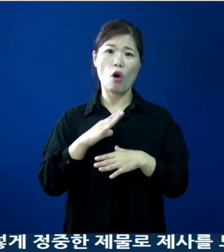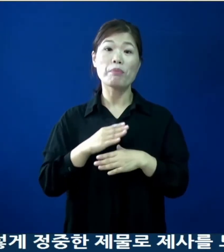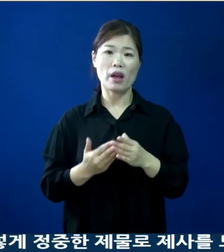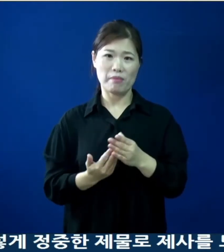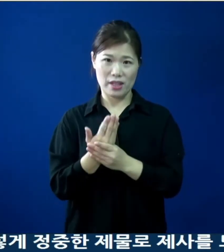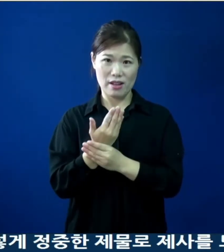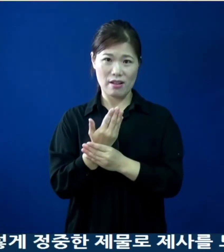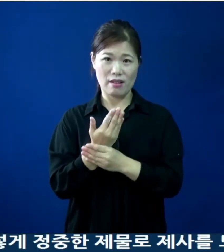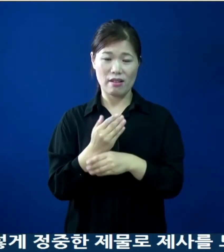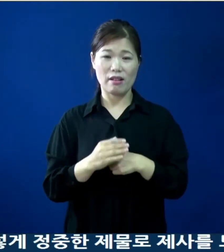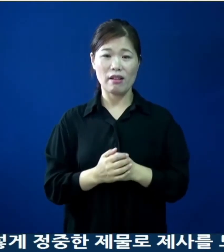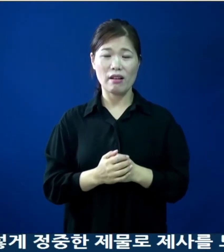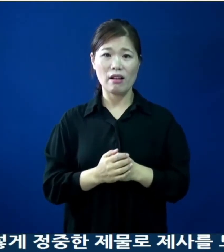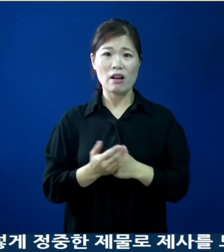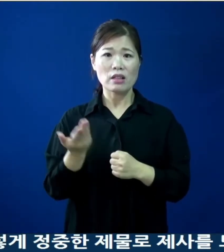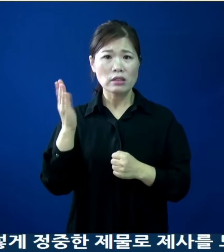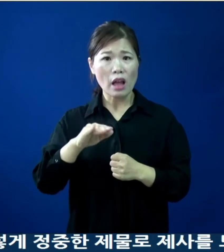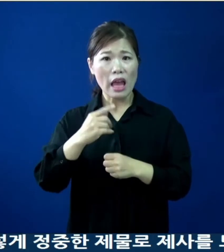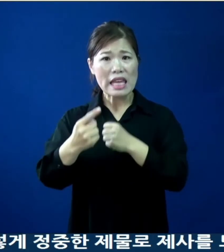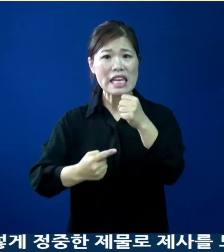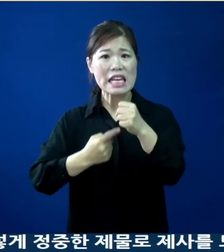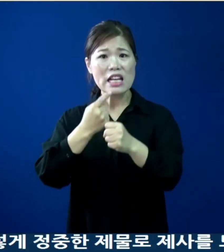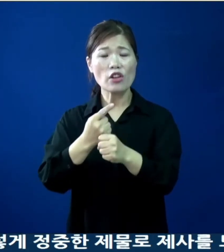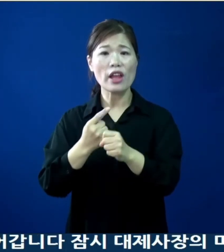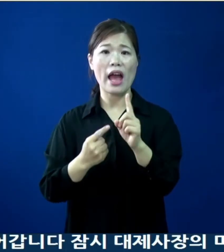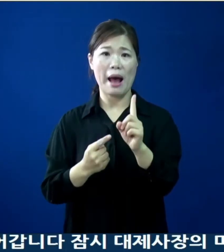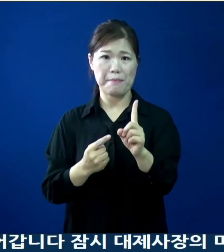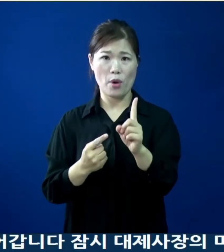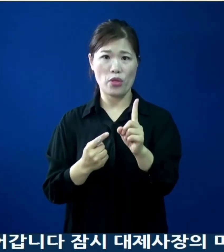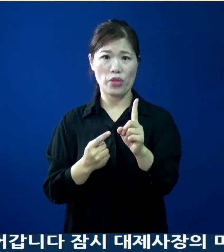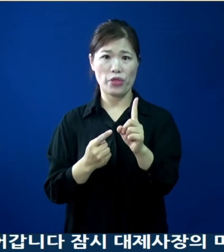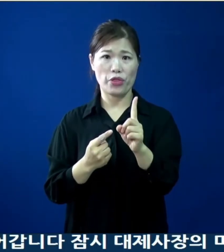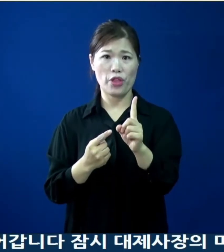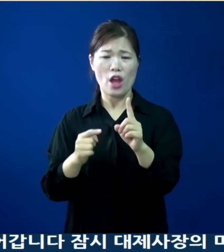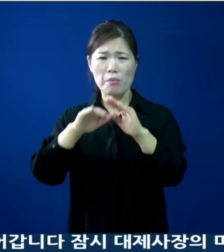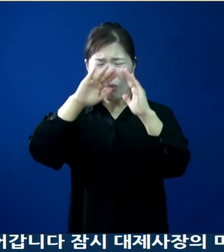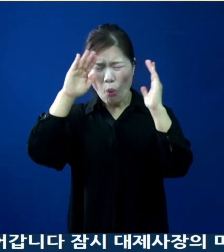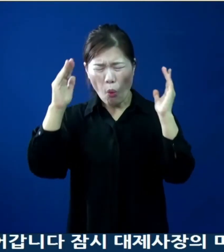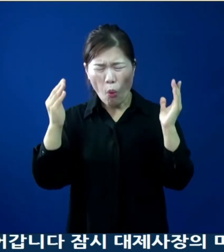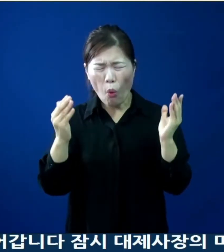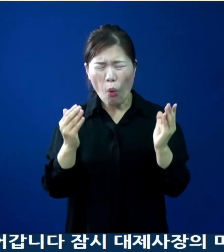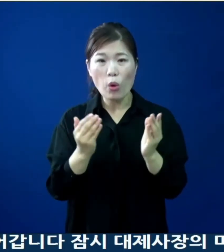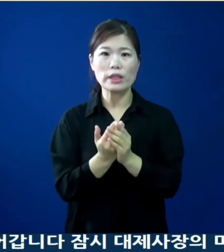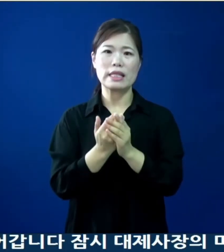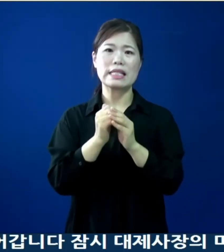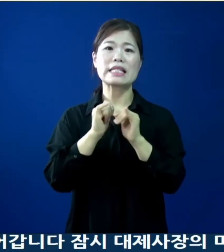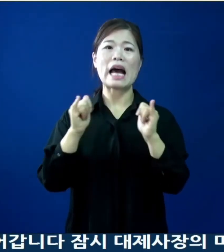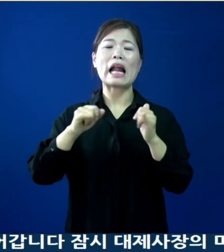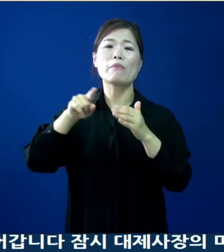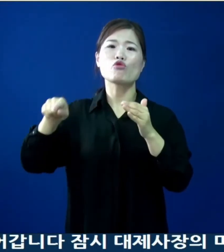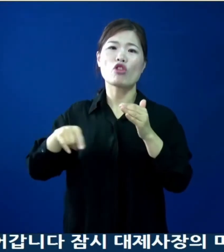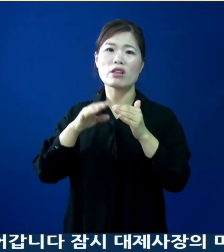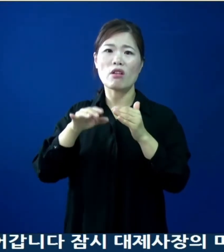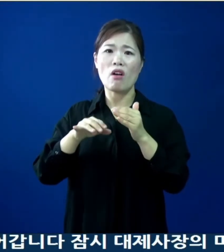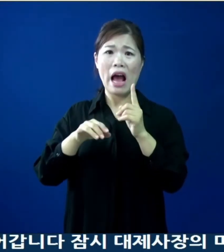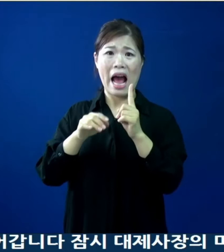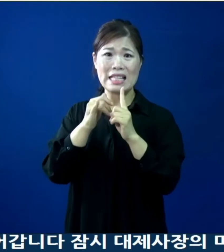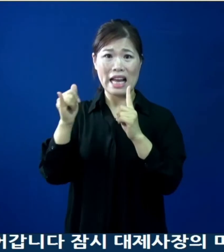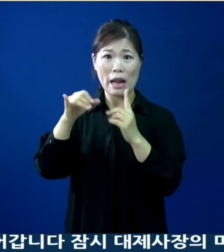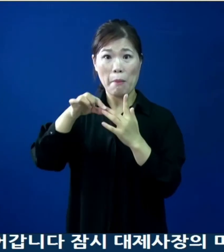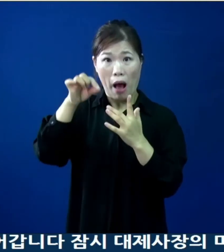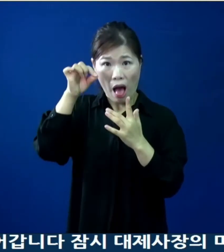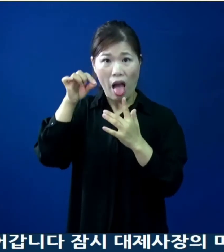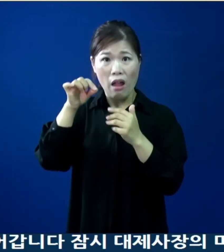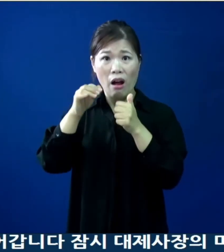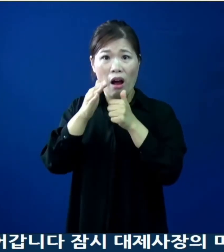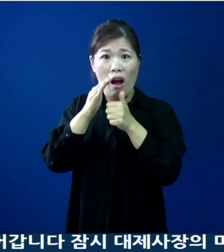그런데 1년에 한 번 모든 사람 중에서 딱 한 사람만 저기 들어갈 수 있는데, 그